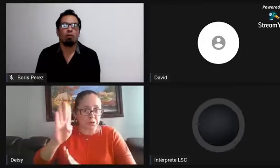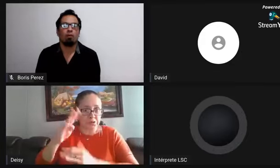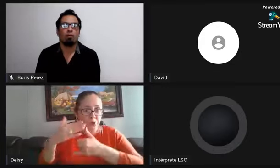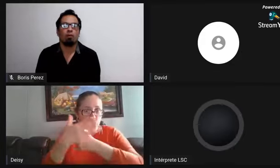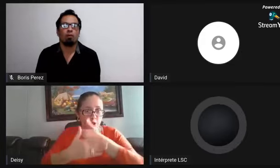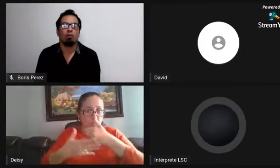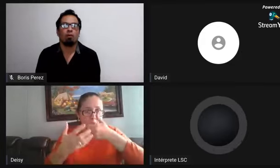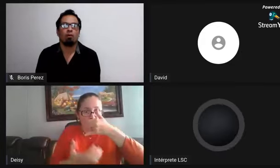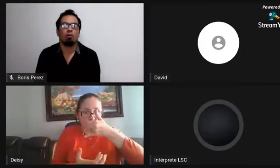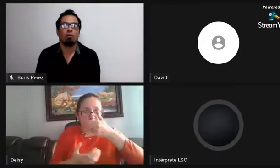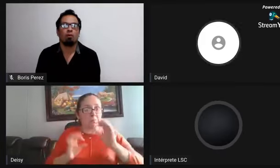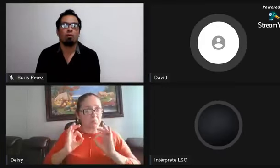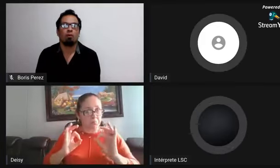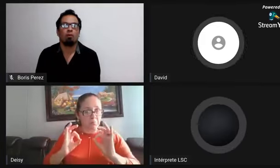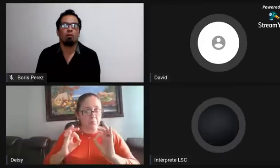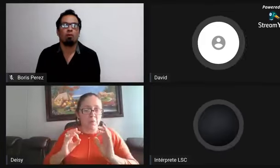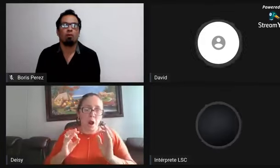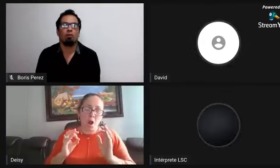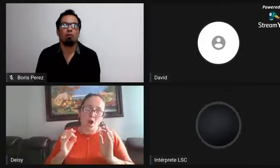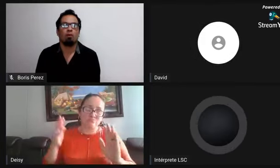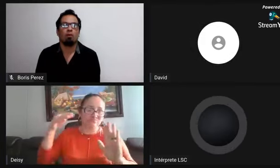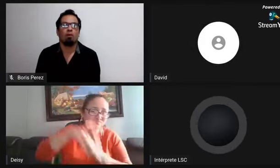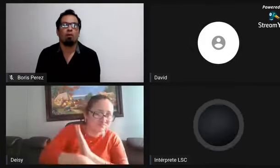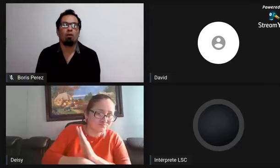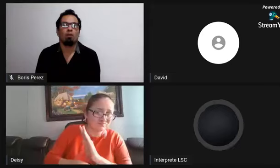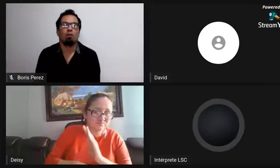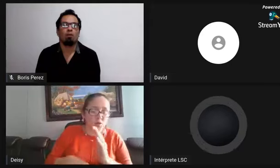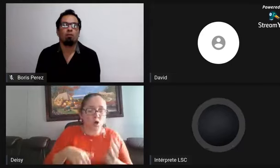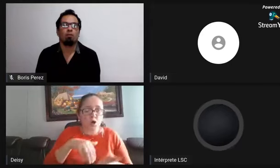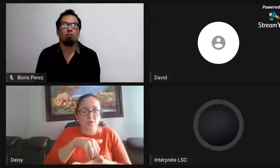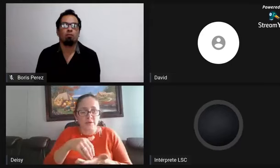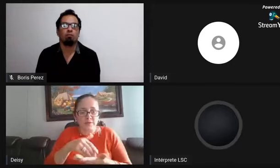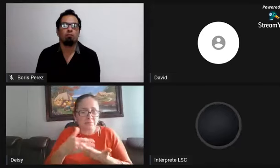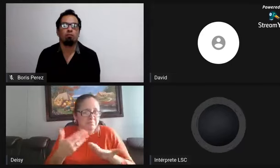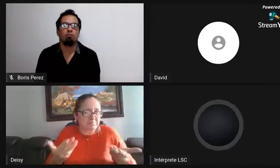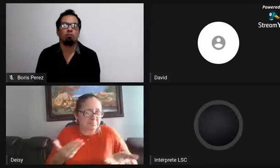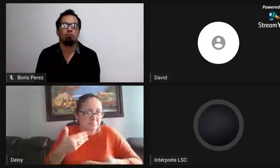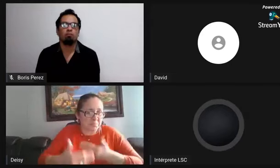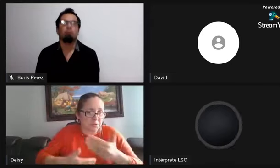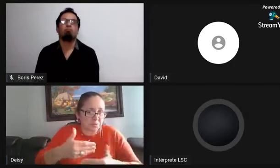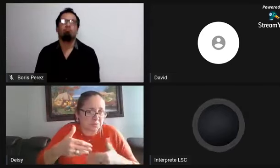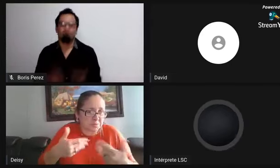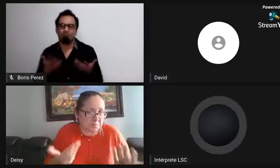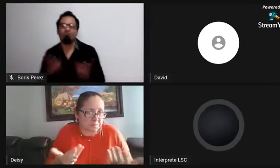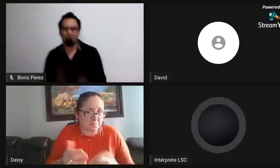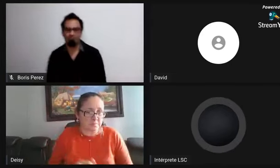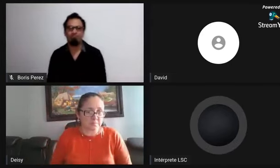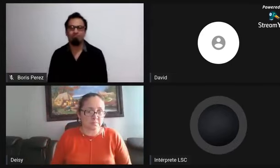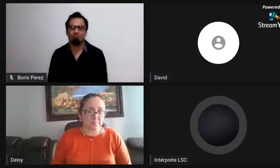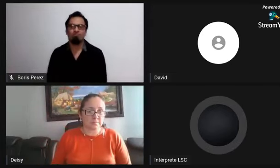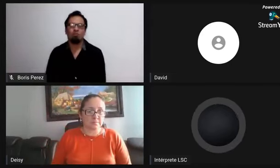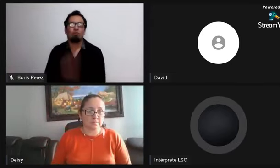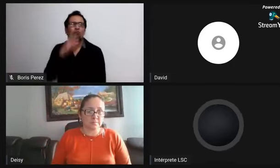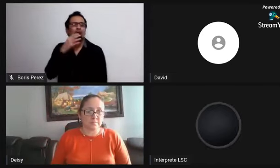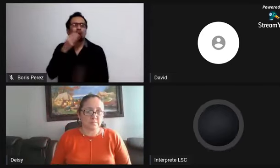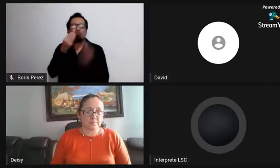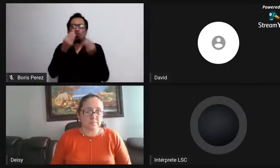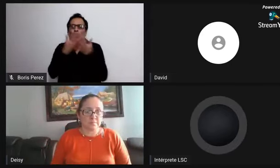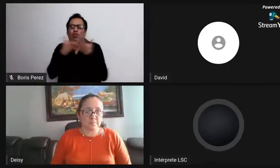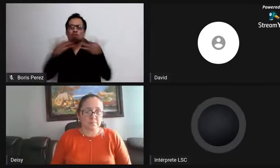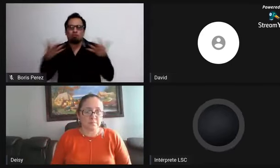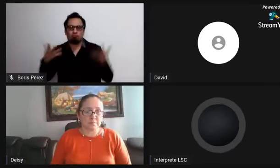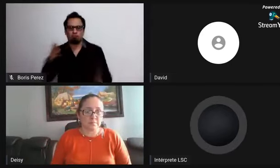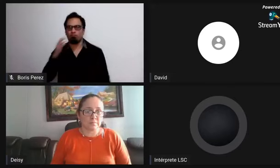Entonces, cuando él estuvo enfermo, fue que Santander asumió esta presidencia. ¿Cómo fue el proceso? ¿Ya